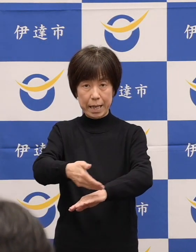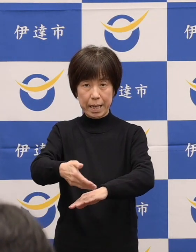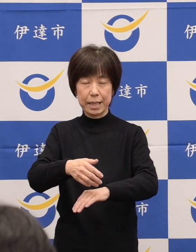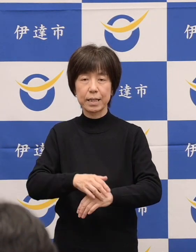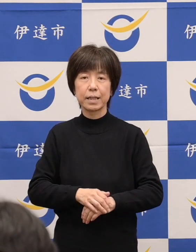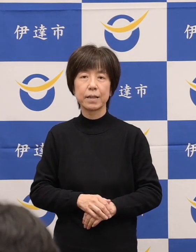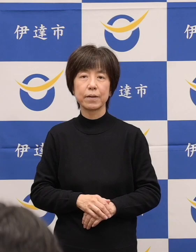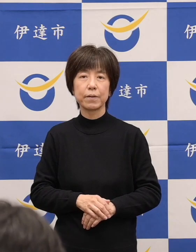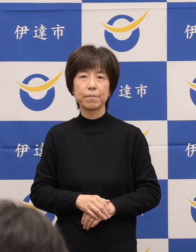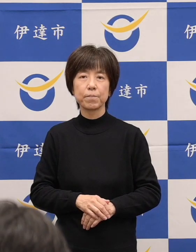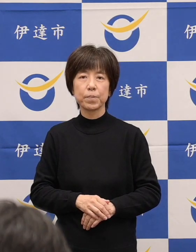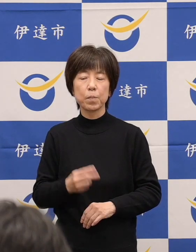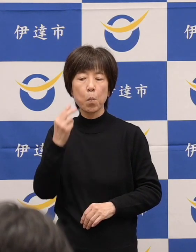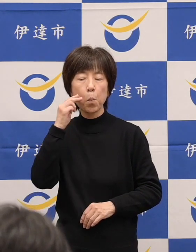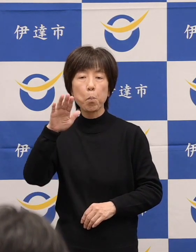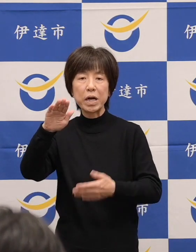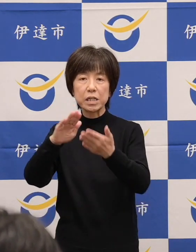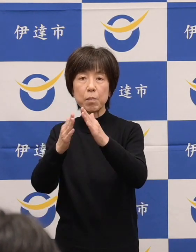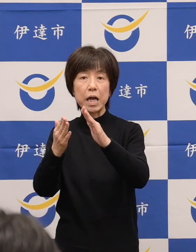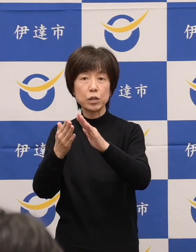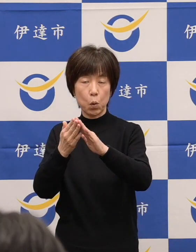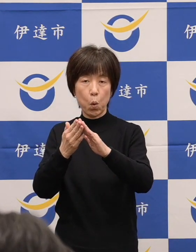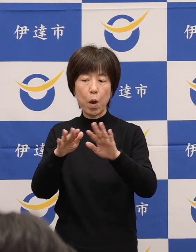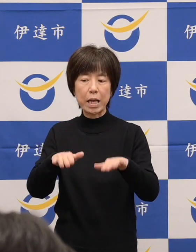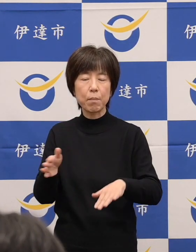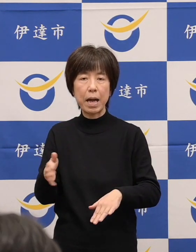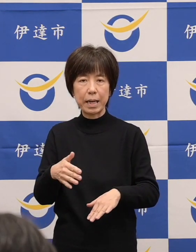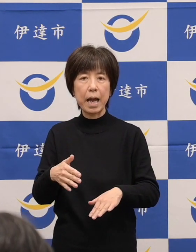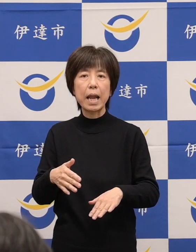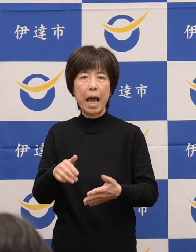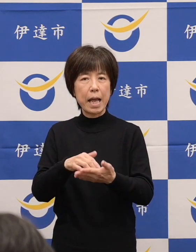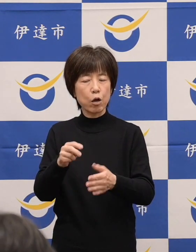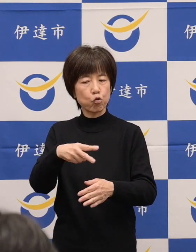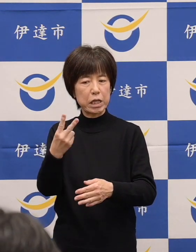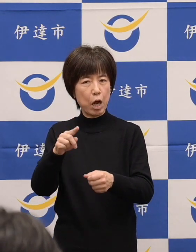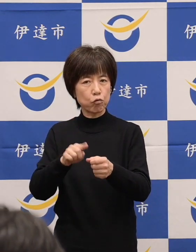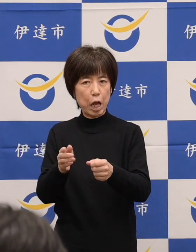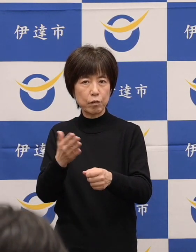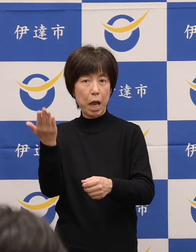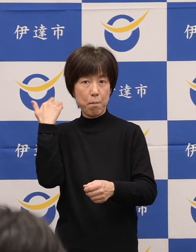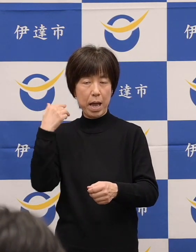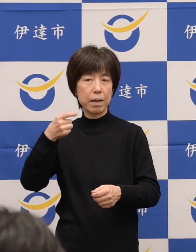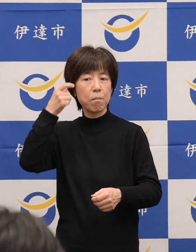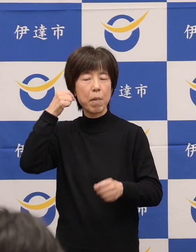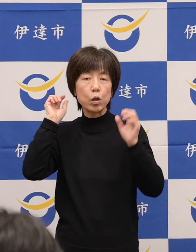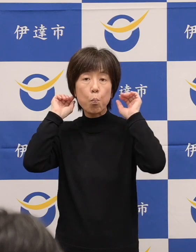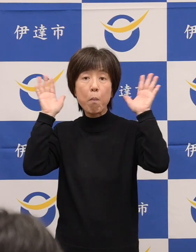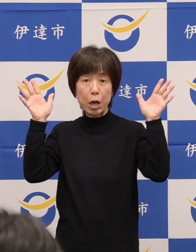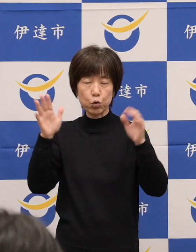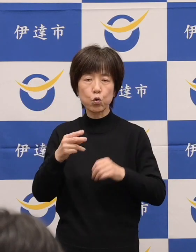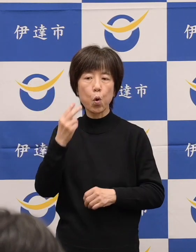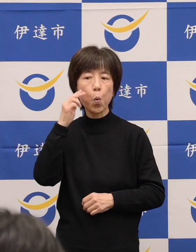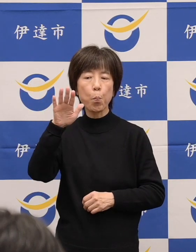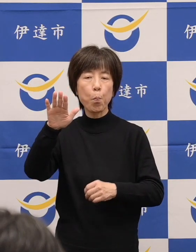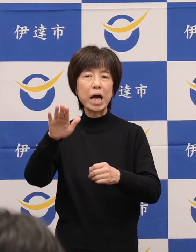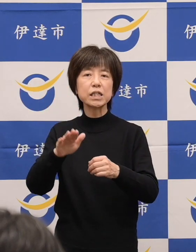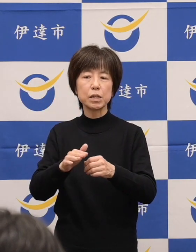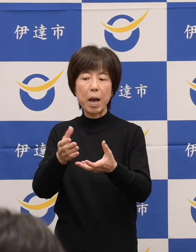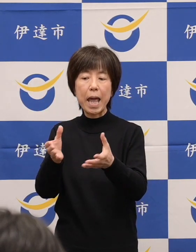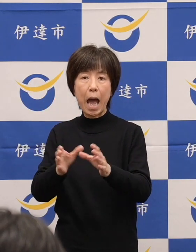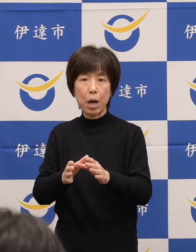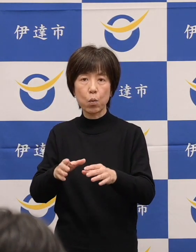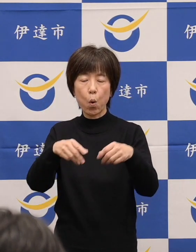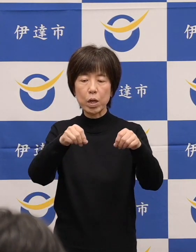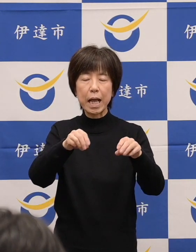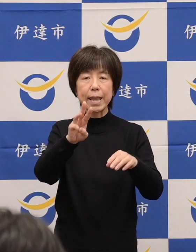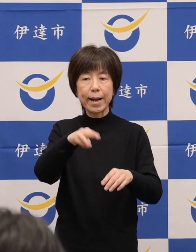。松前町とはですね今から約200年前に江戸幕府が松前藩を柳川に寄